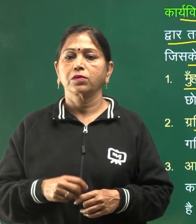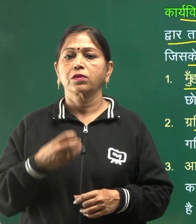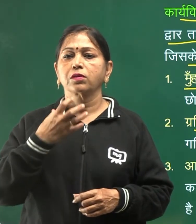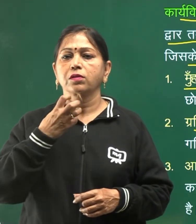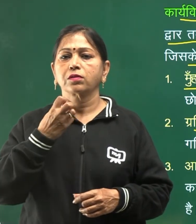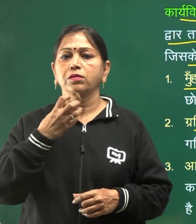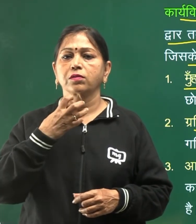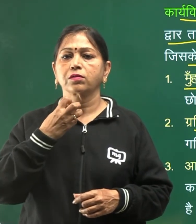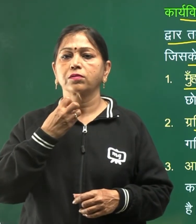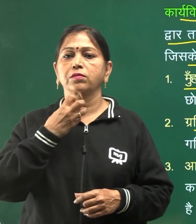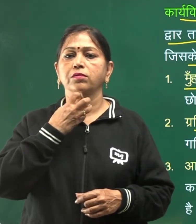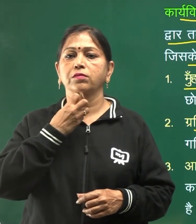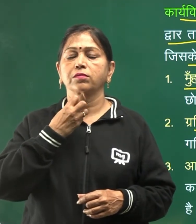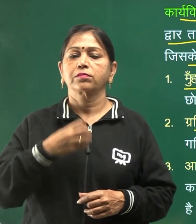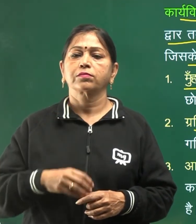कर्माकुंचन